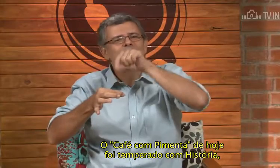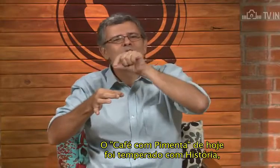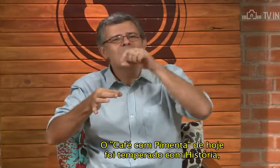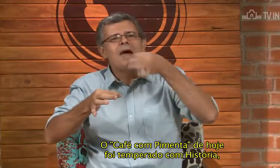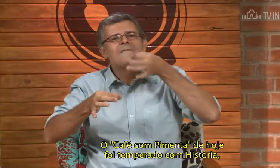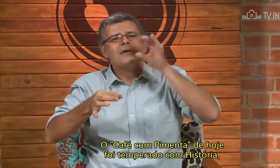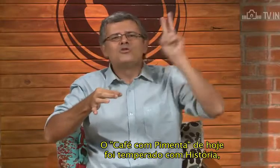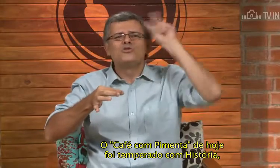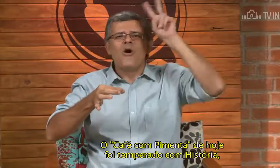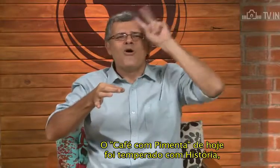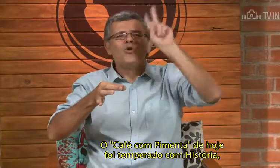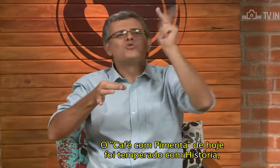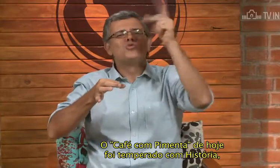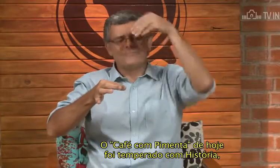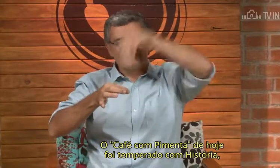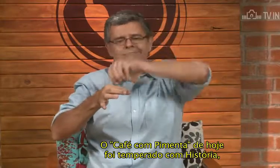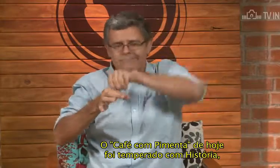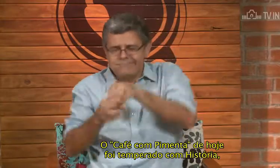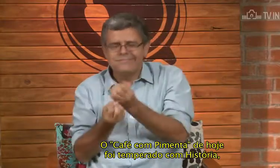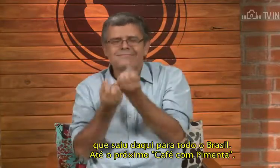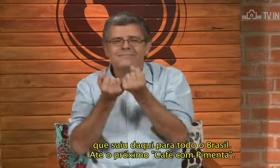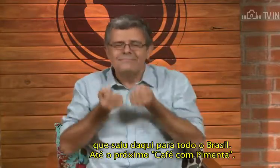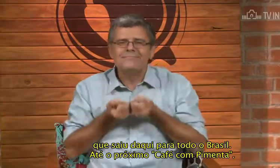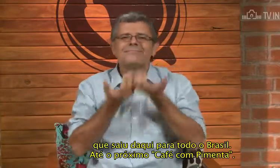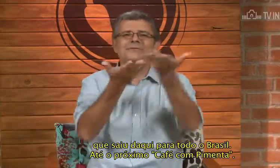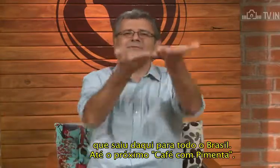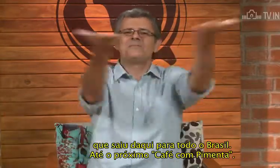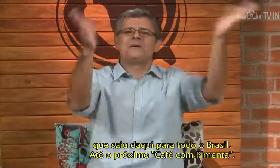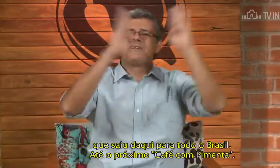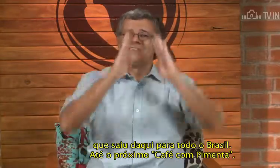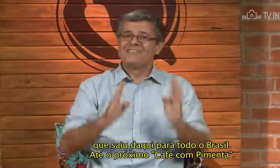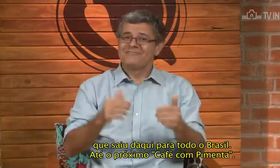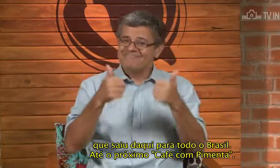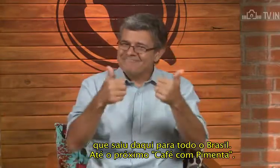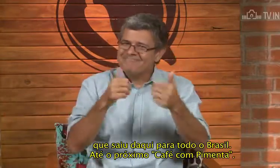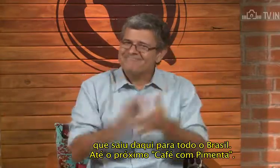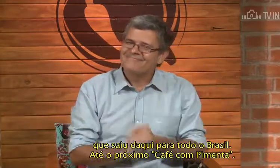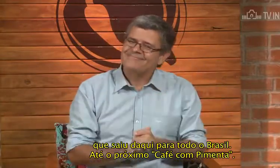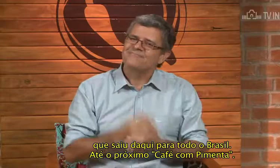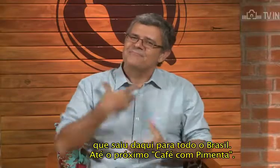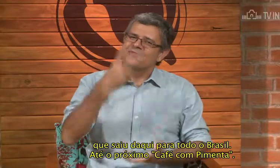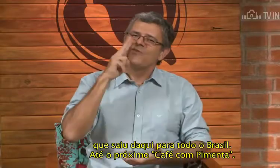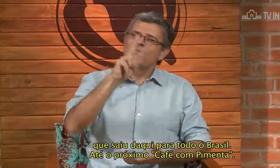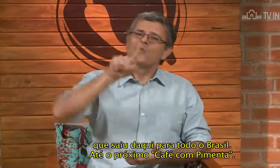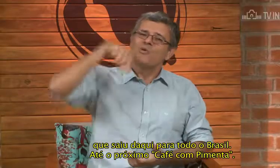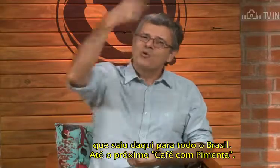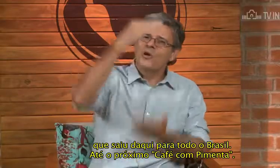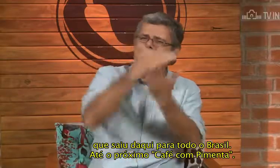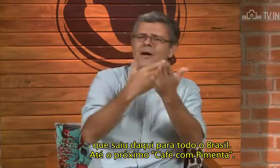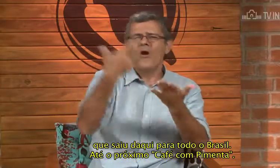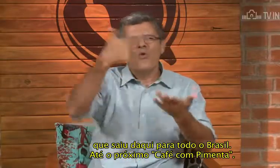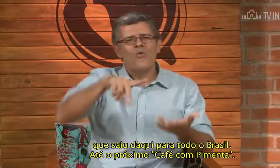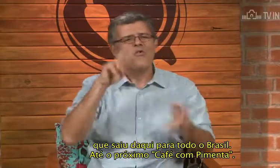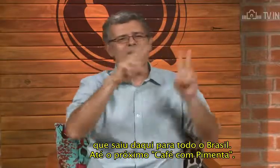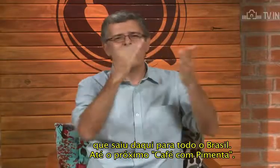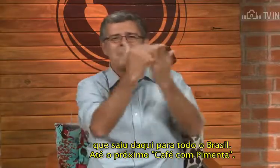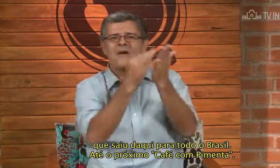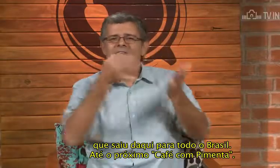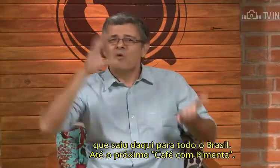hoje foi temperado com história Que saiu daqui para todo o Brasil Até o próximo café com